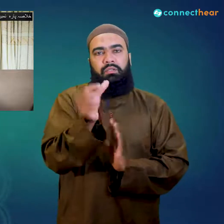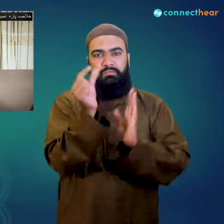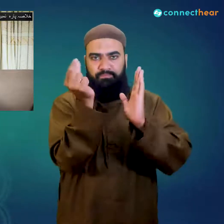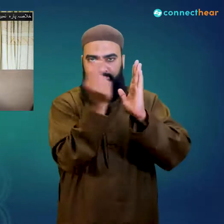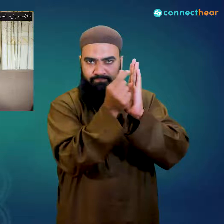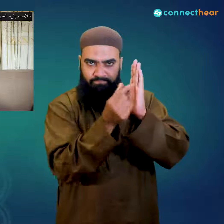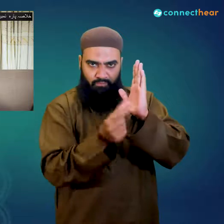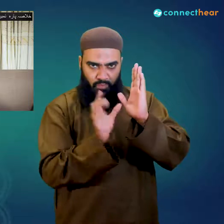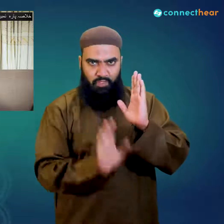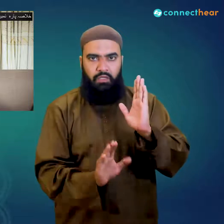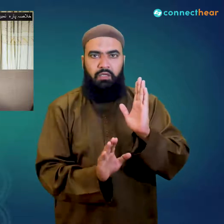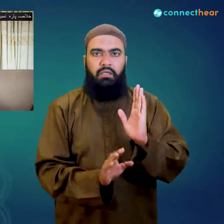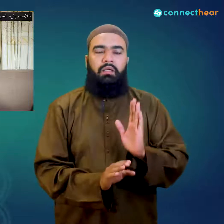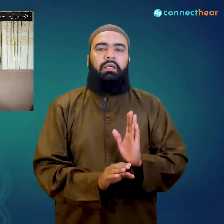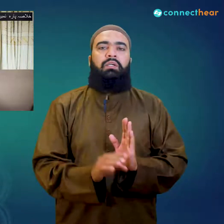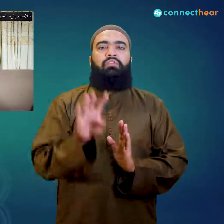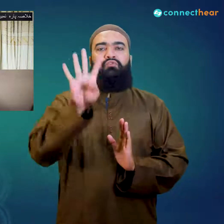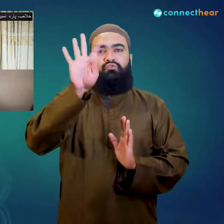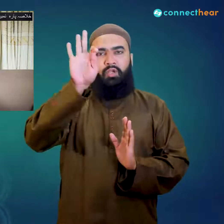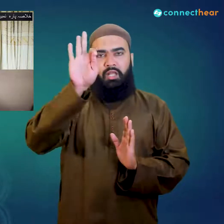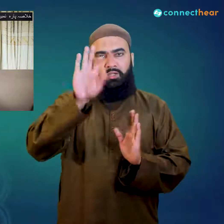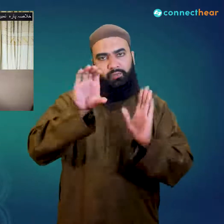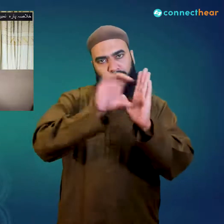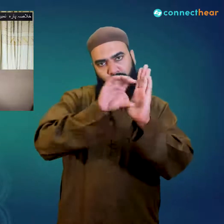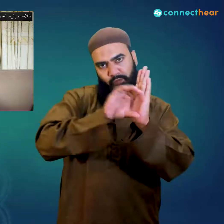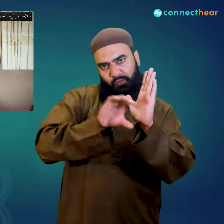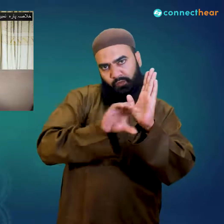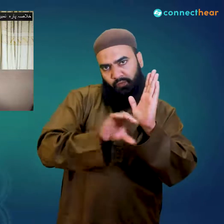ہیں۔ یہ صورت مدنی ہے۔